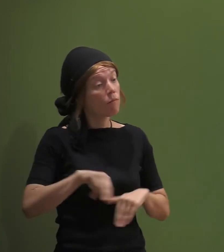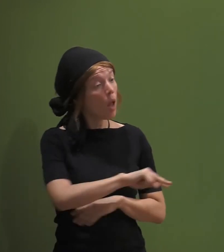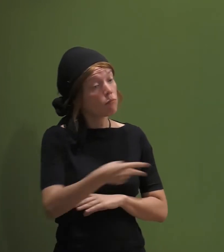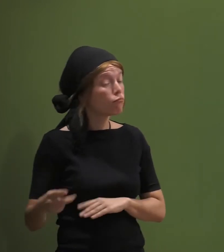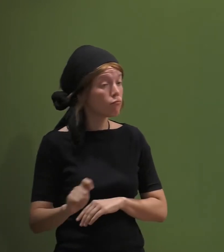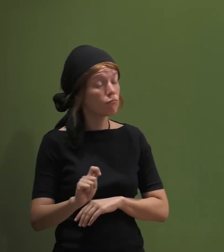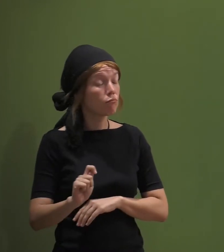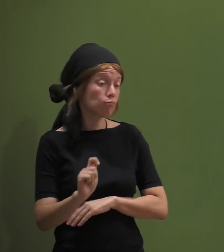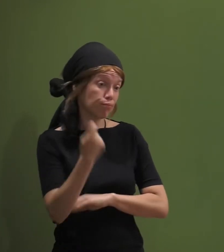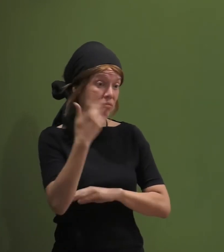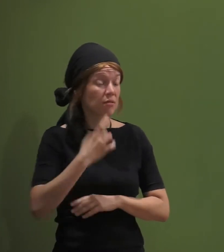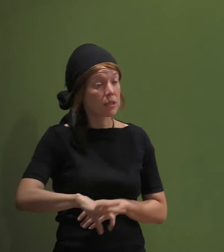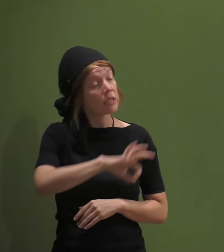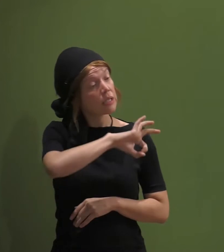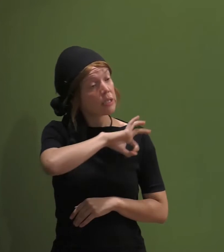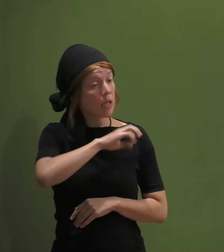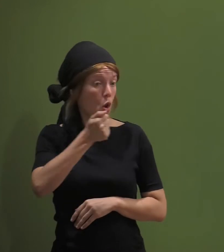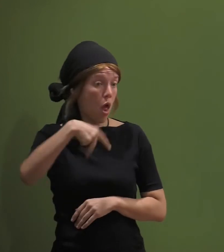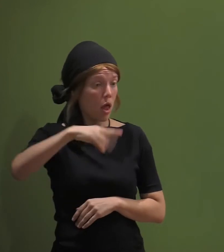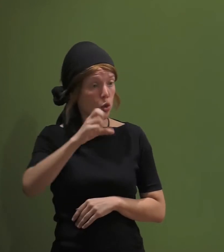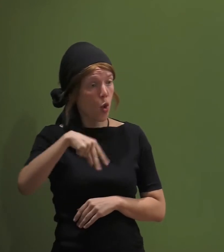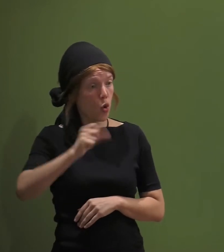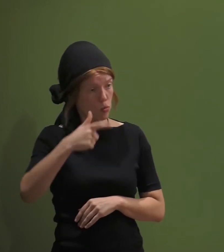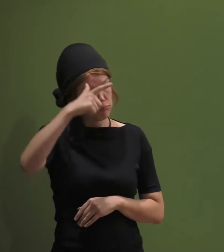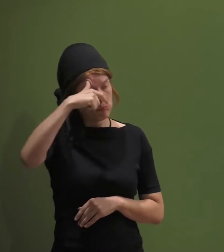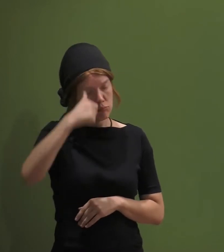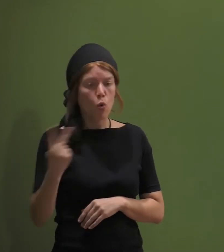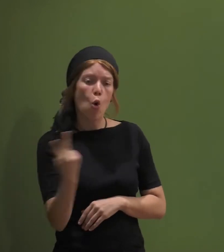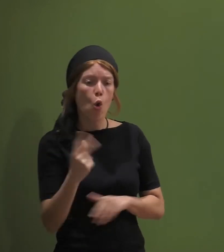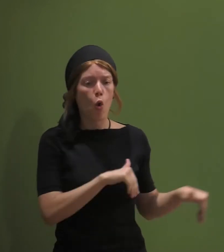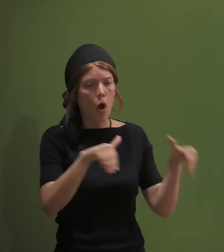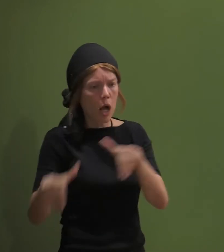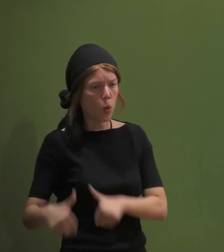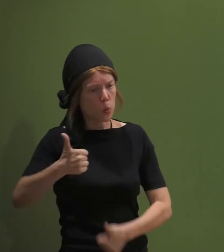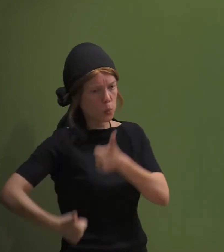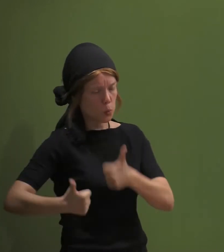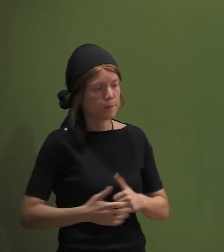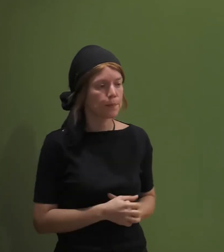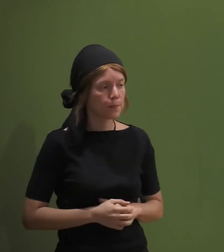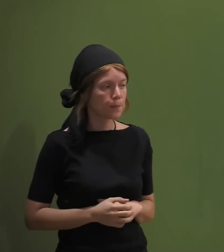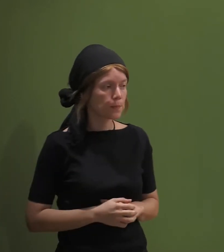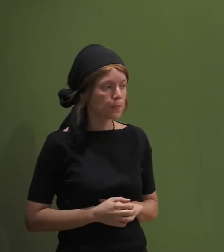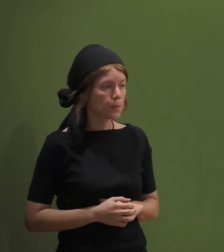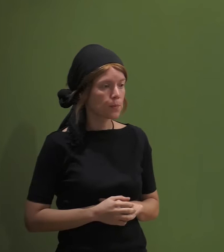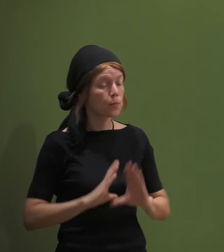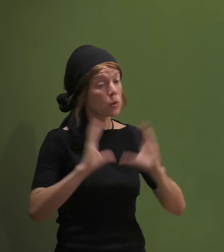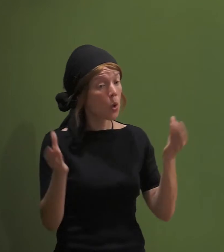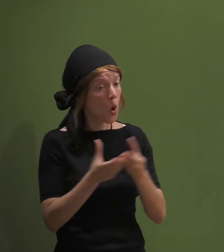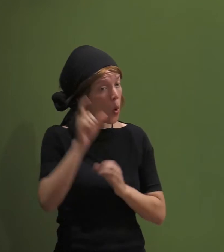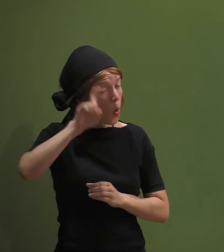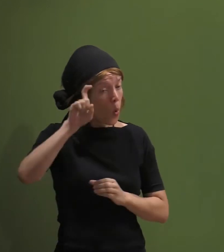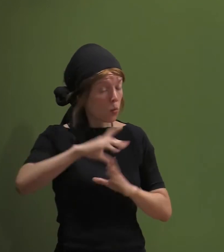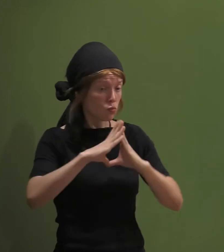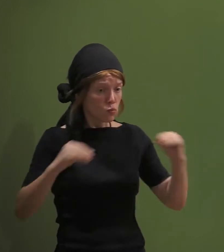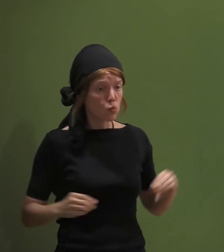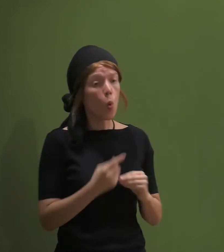ganador nuestro rector, don Antonio Hidalgo García, en dura pugna con otras dos candidaturas. El claustro universitario se reunió